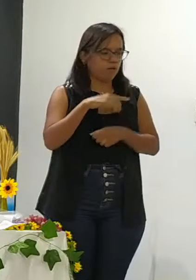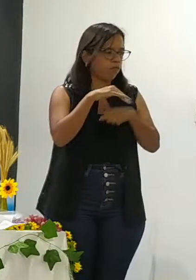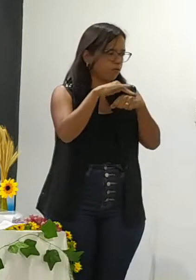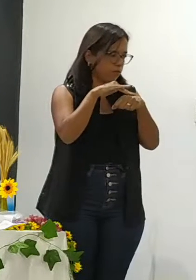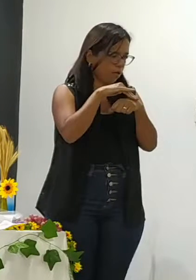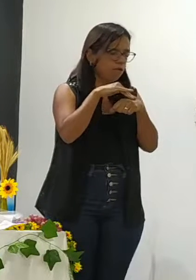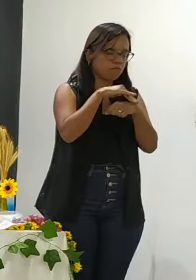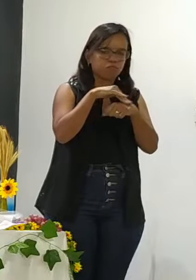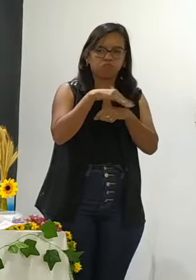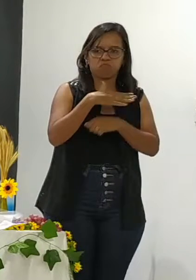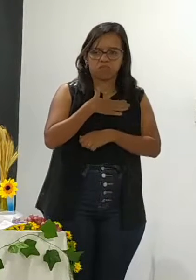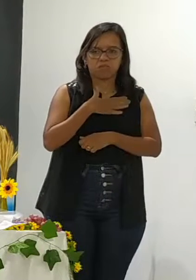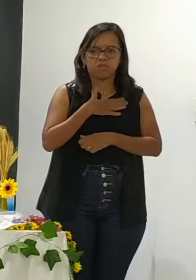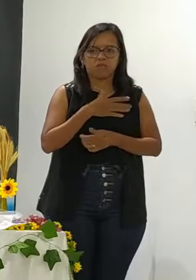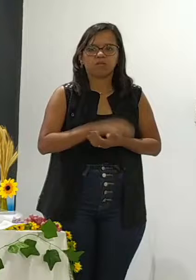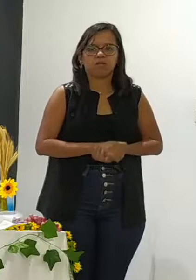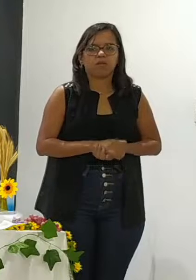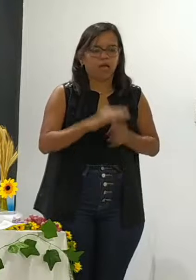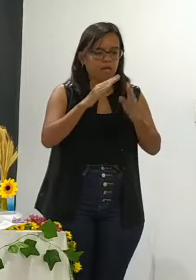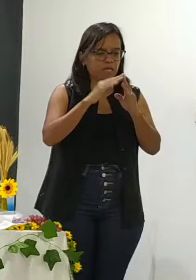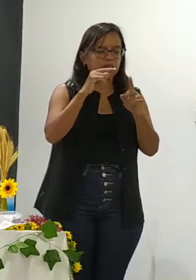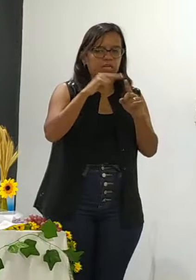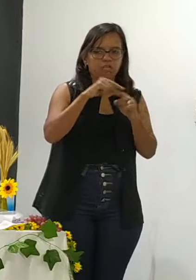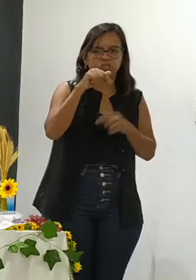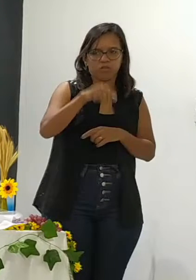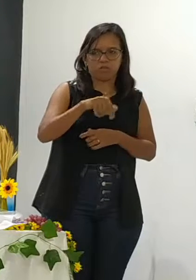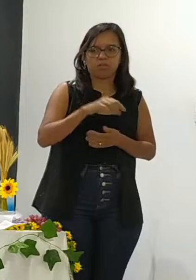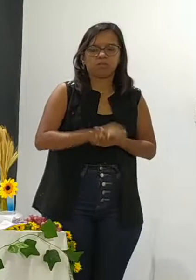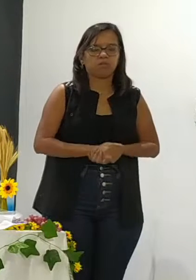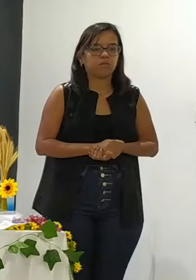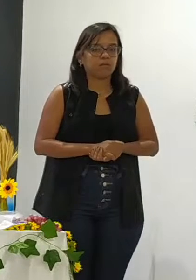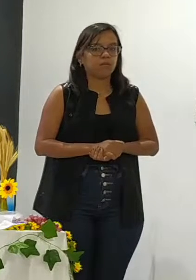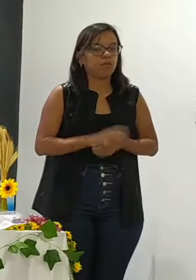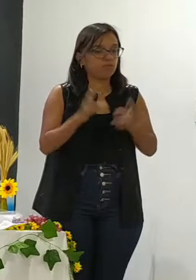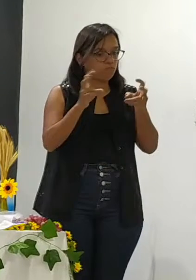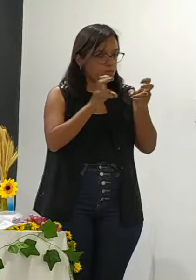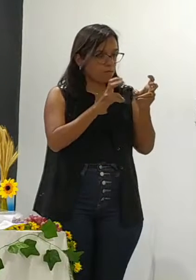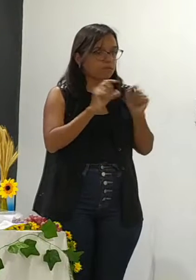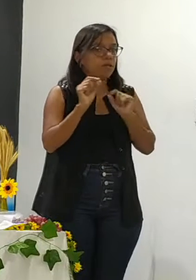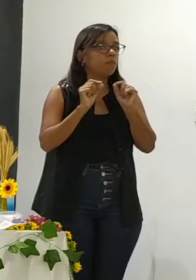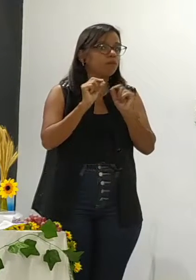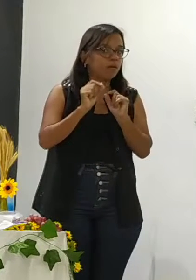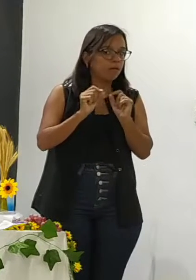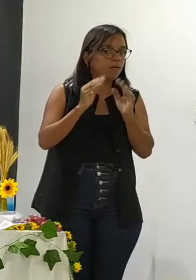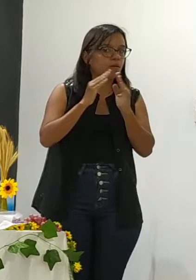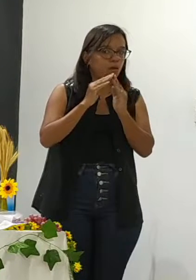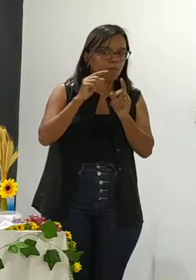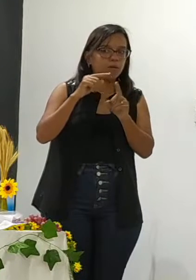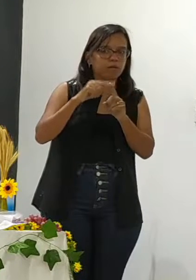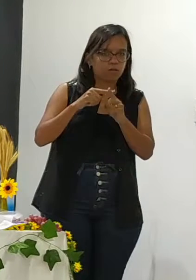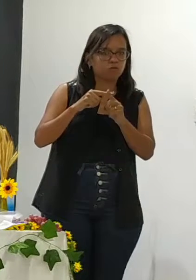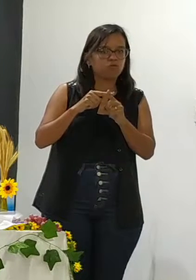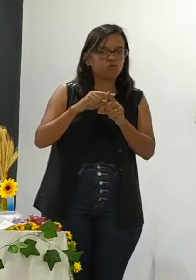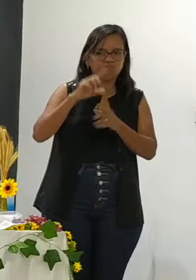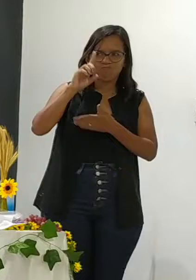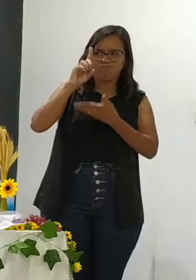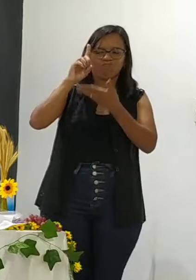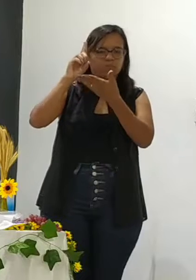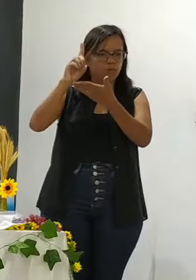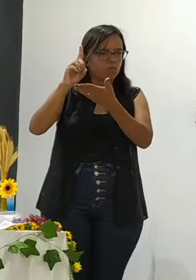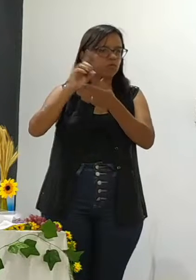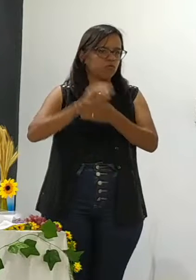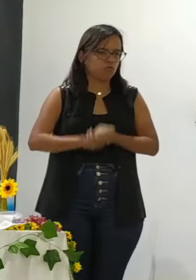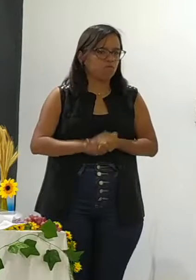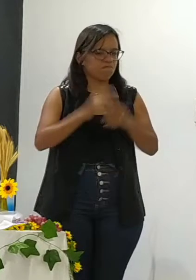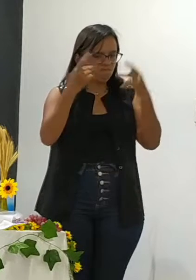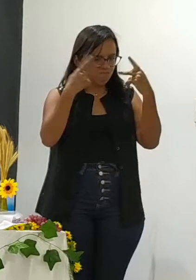comigo em relação à igreja aqui, e a gente vê que é uma igreja de Deus, irmãos, porque a igreja